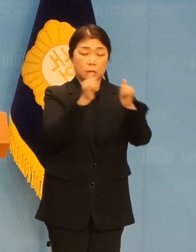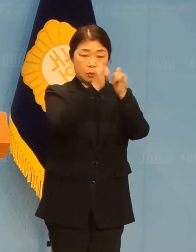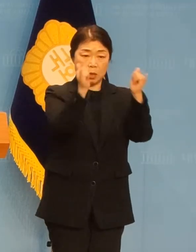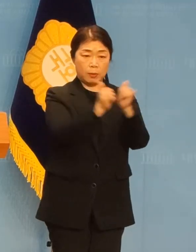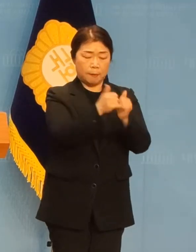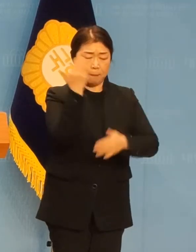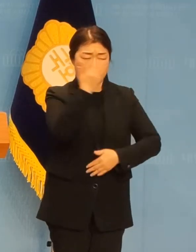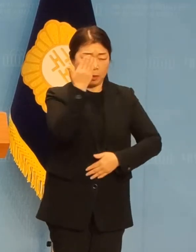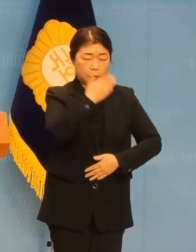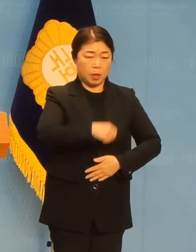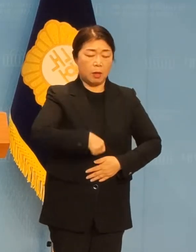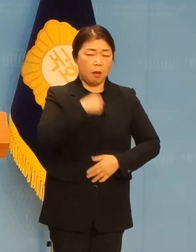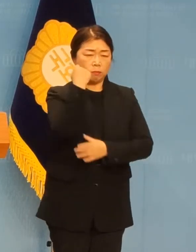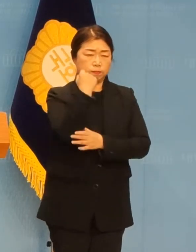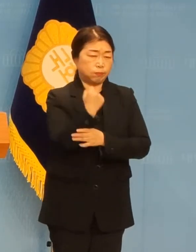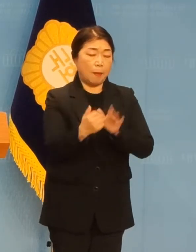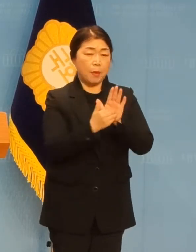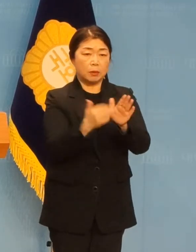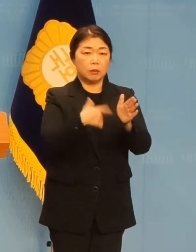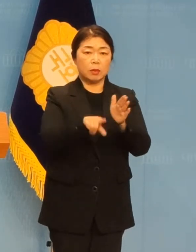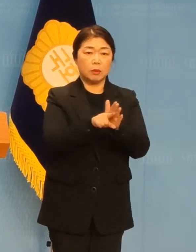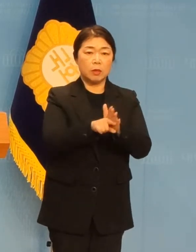부패 방지를 관장하는